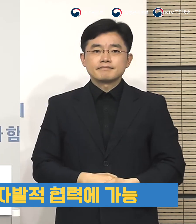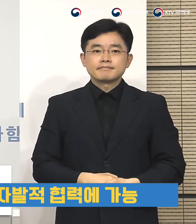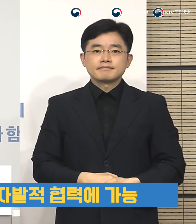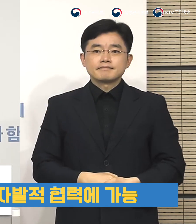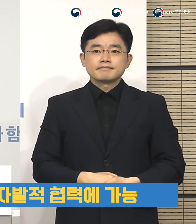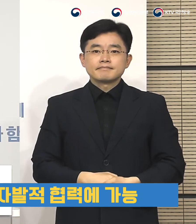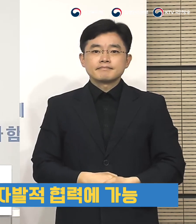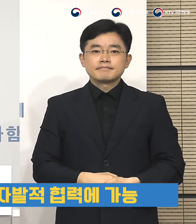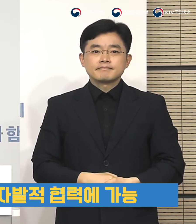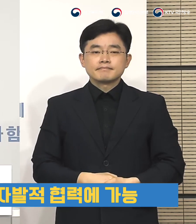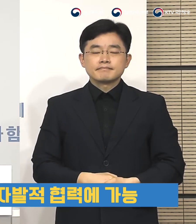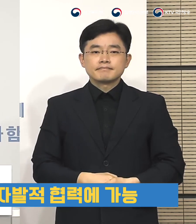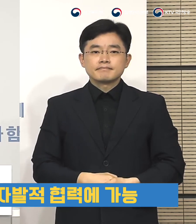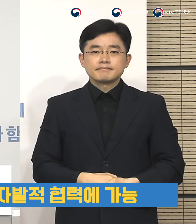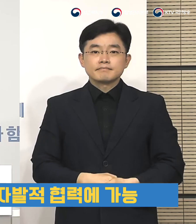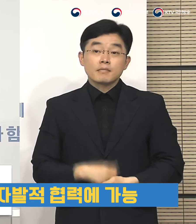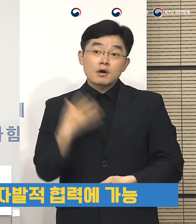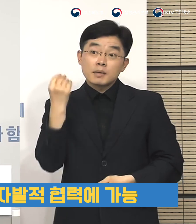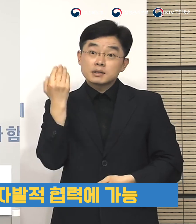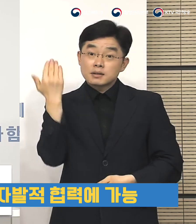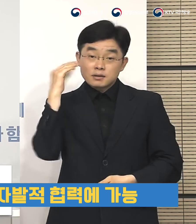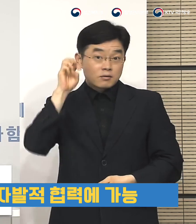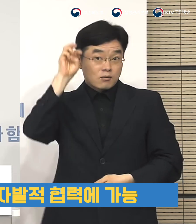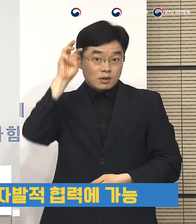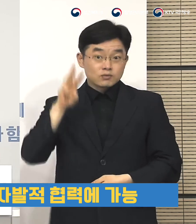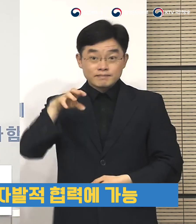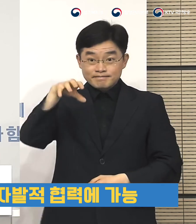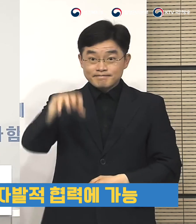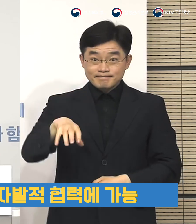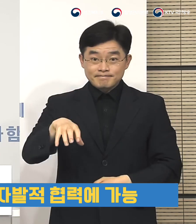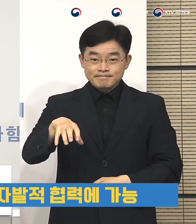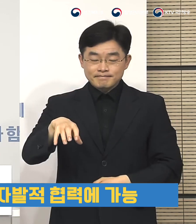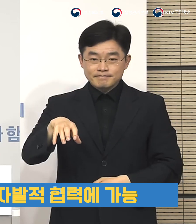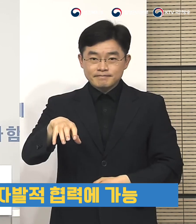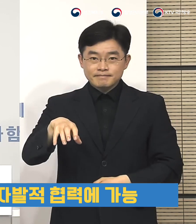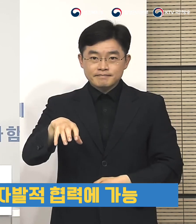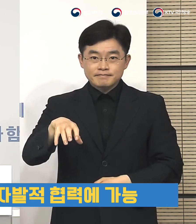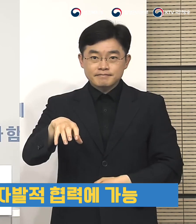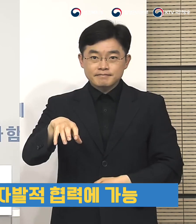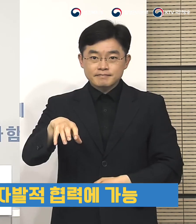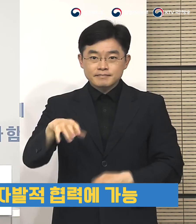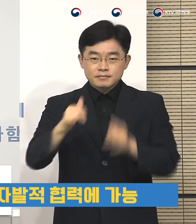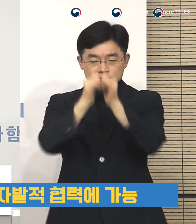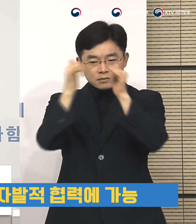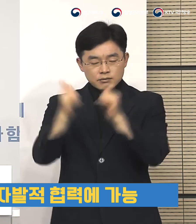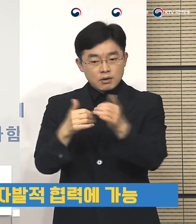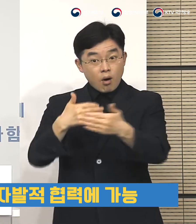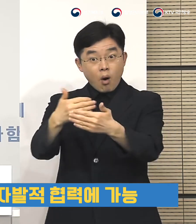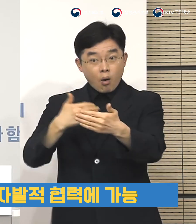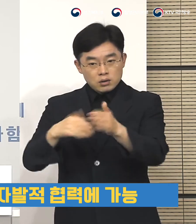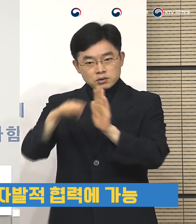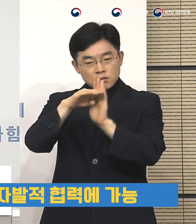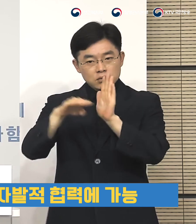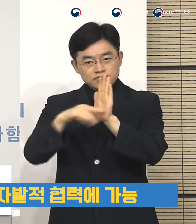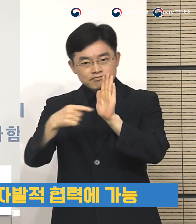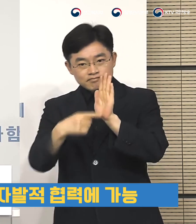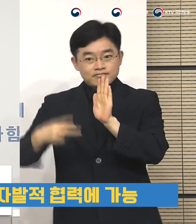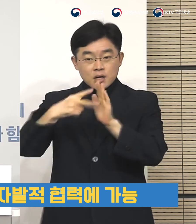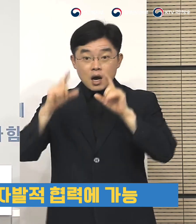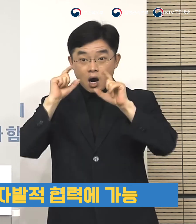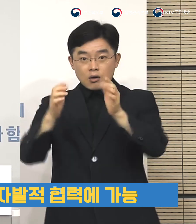제가 최근에 한번 저희들 광주에서의 아마 활동량 분석에 대해서 언론을 통해서 몇 번 브리핑 과정에서도 말씀을